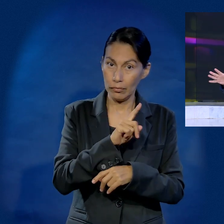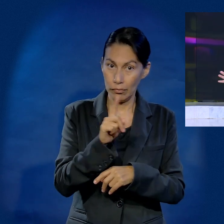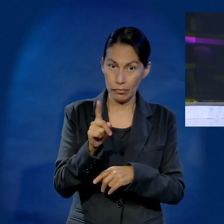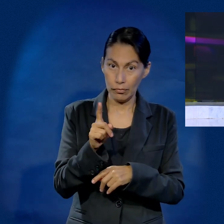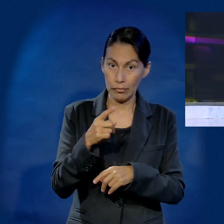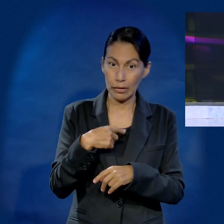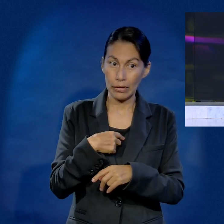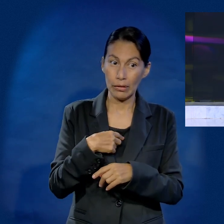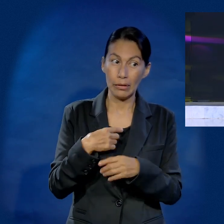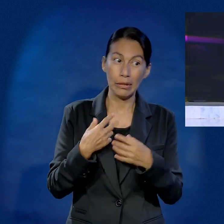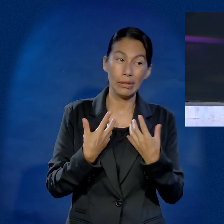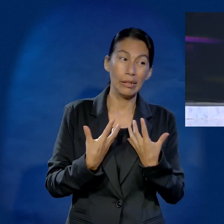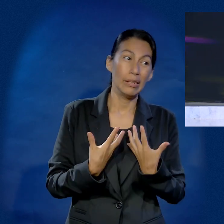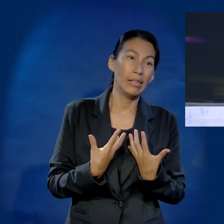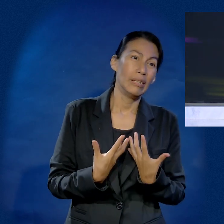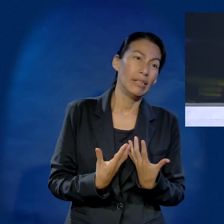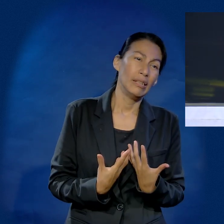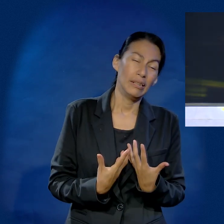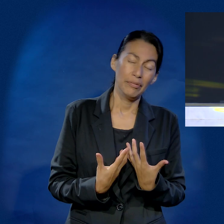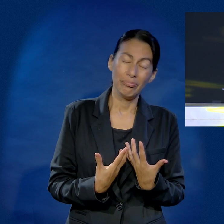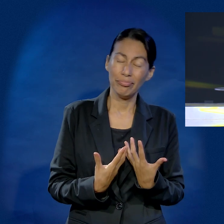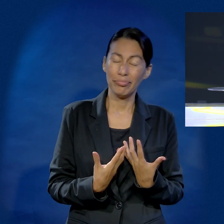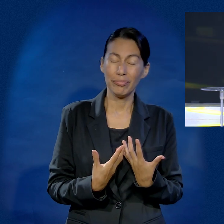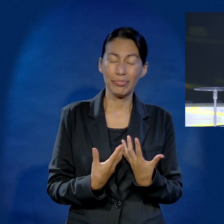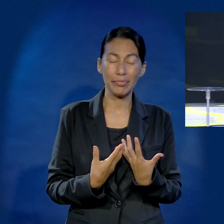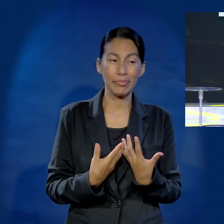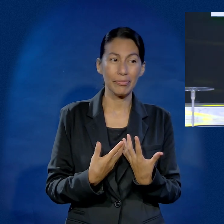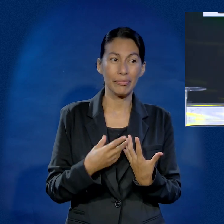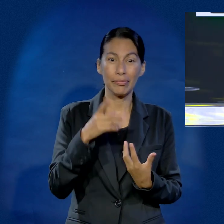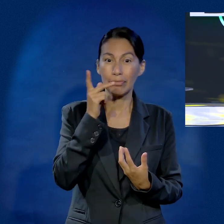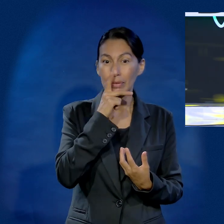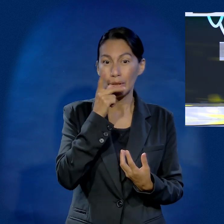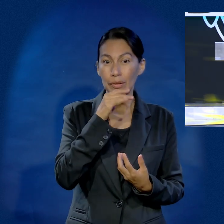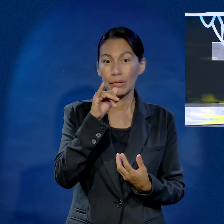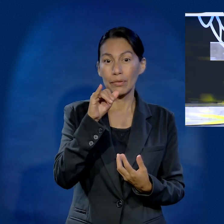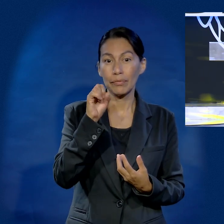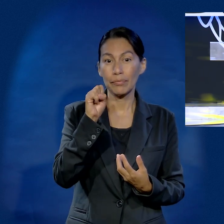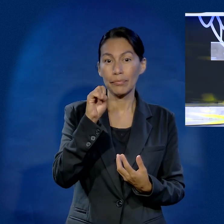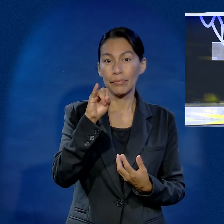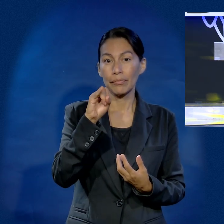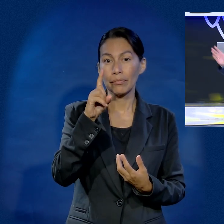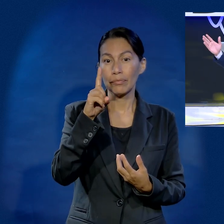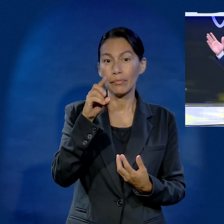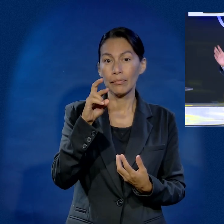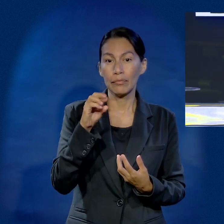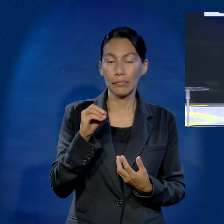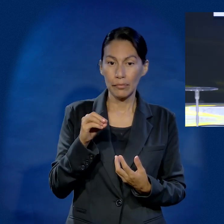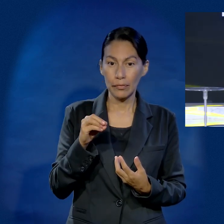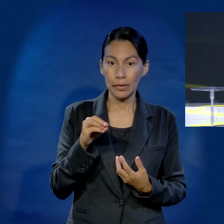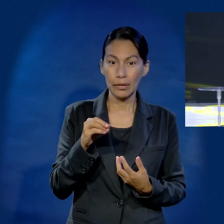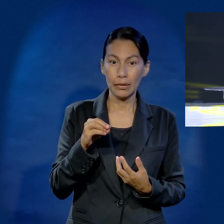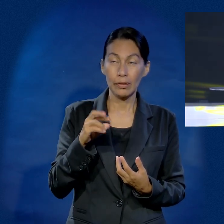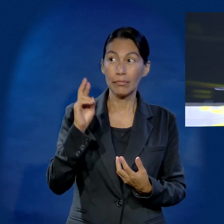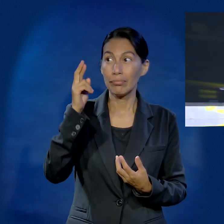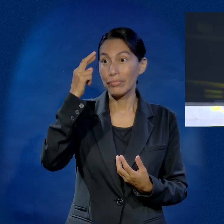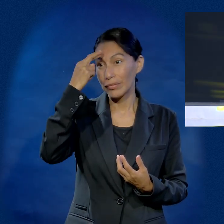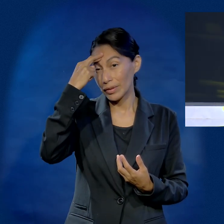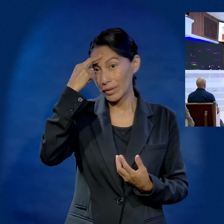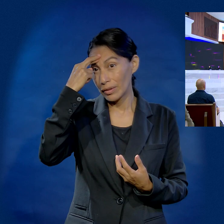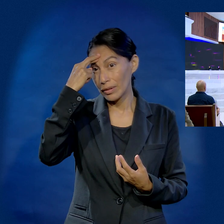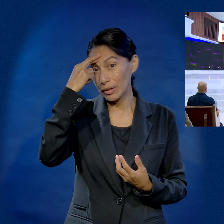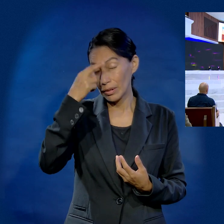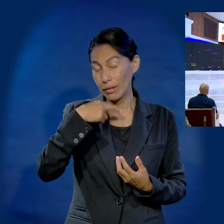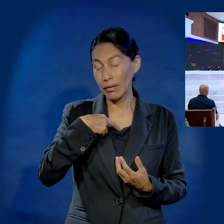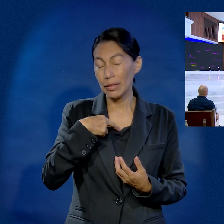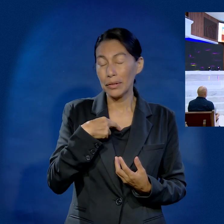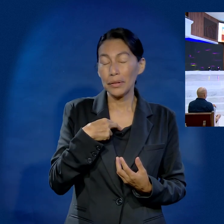sentimental. Y de verdad me sentí perdido. Y recordaba tanto al pastor Isidro. Casi